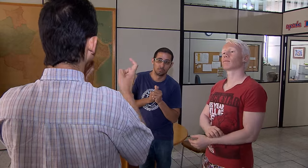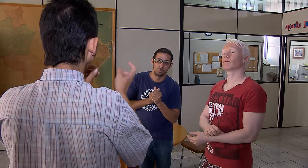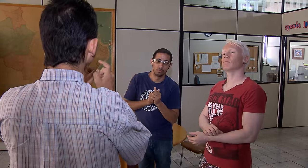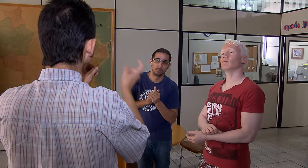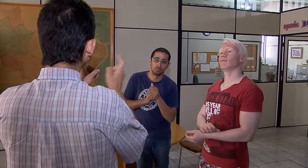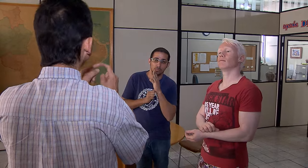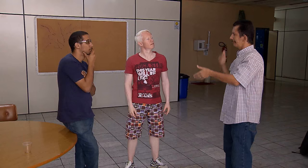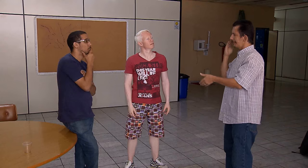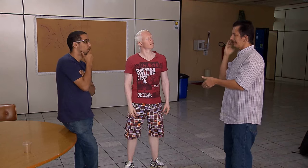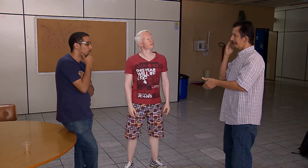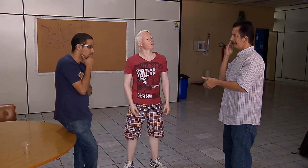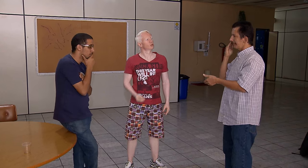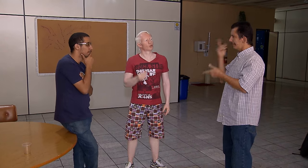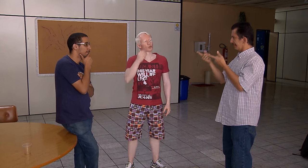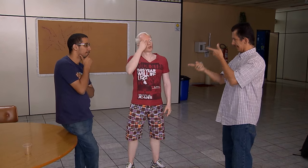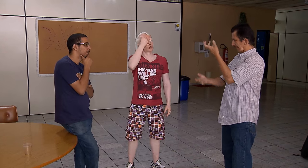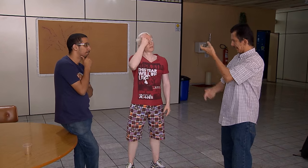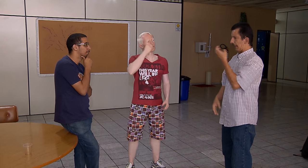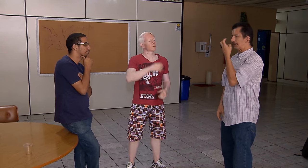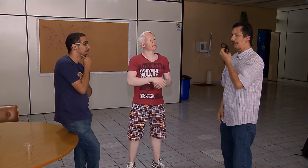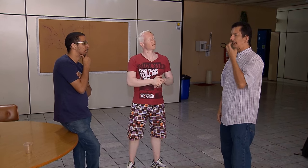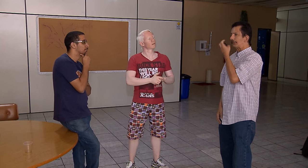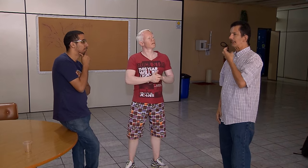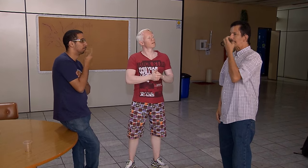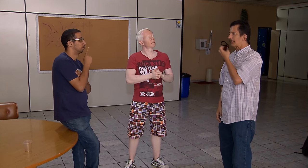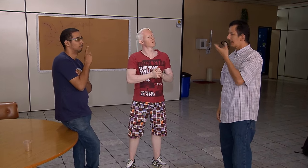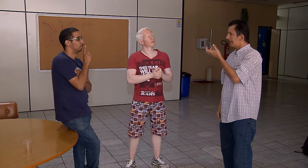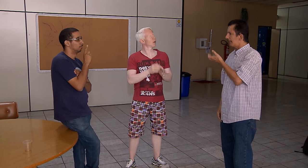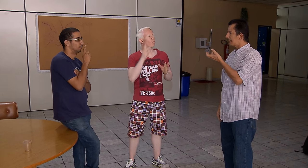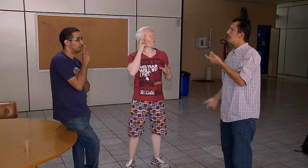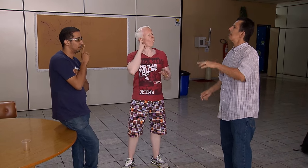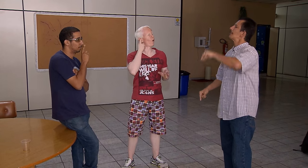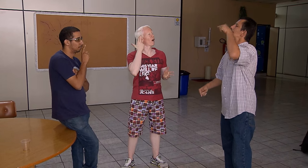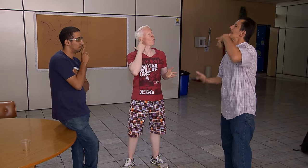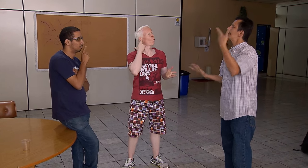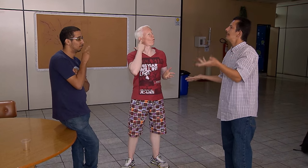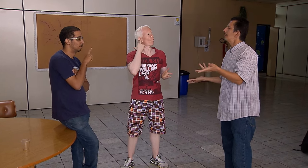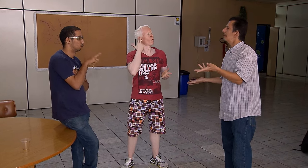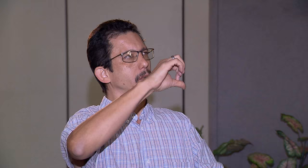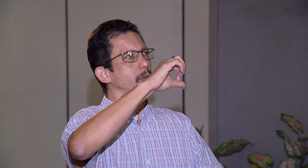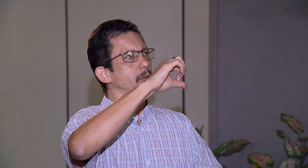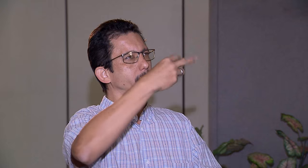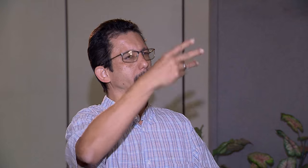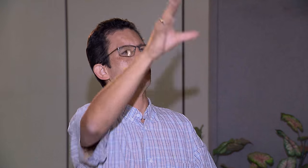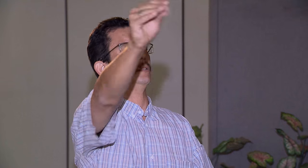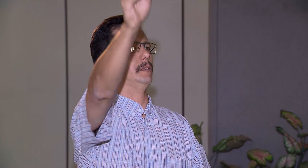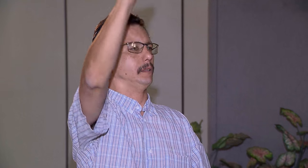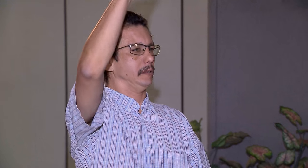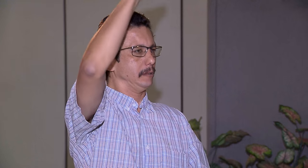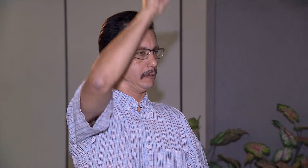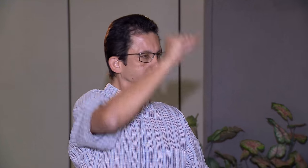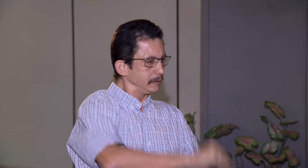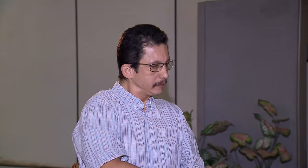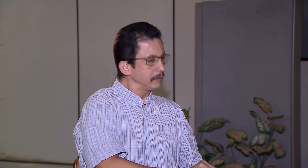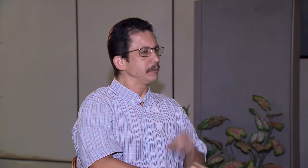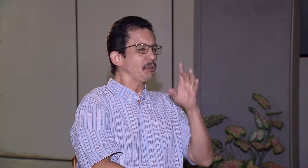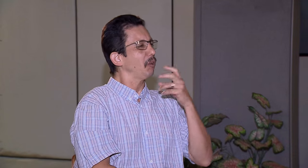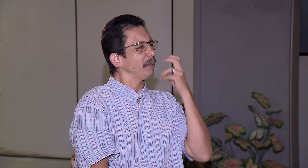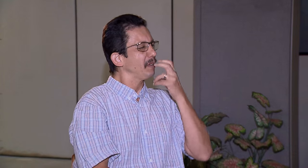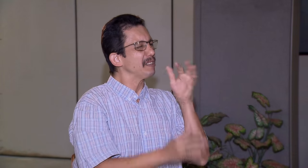de surdos e deficientes auditivos. Celso tem 45 anos e frequenta a associação desde 2001. Surdo profundo desde que